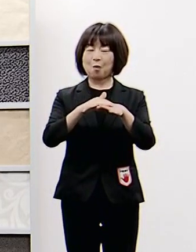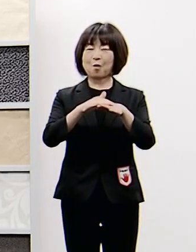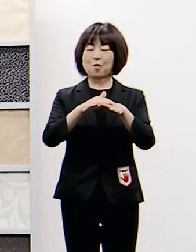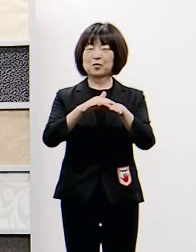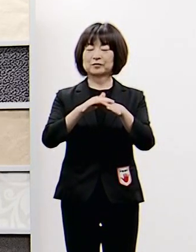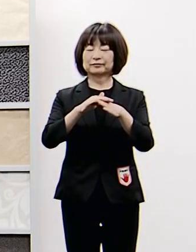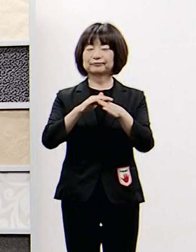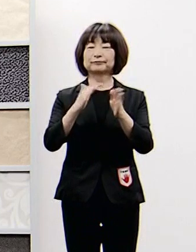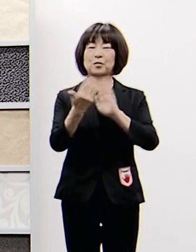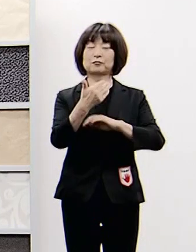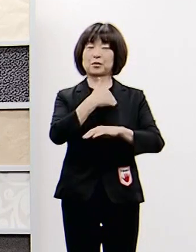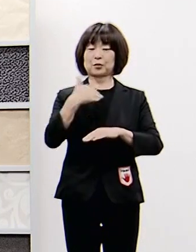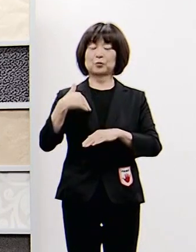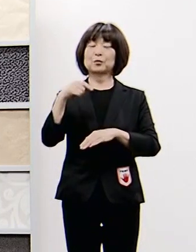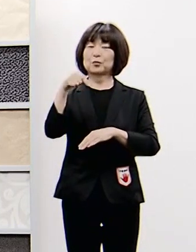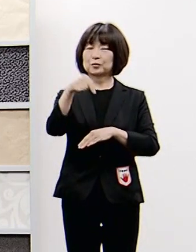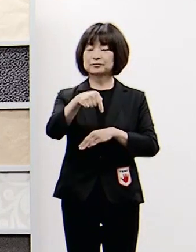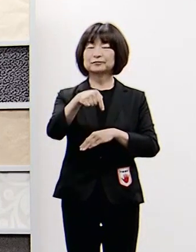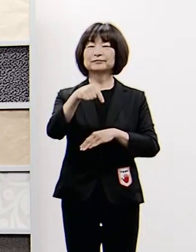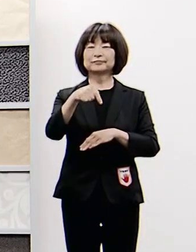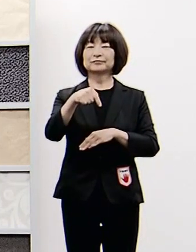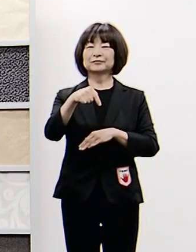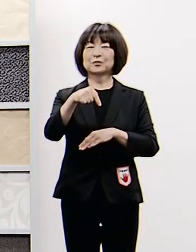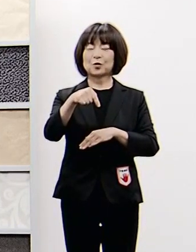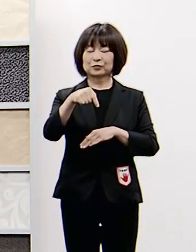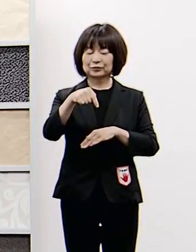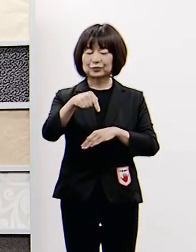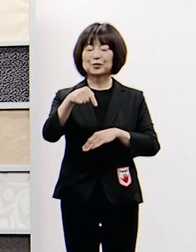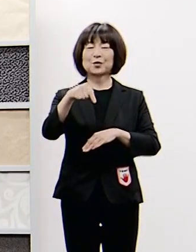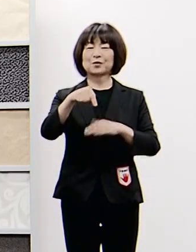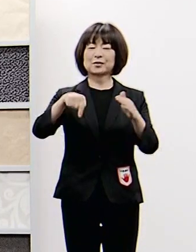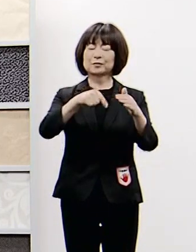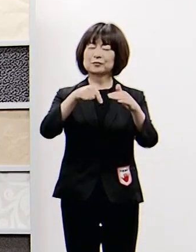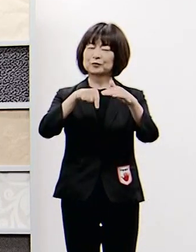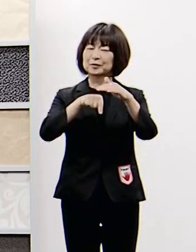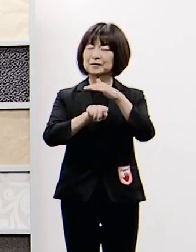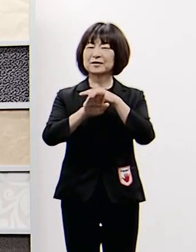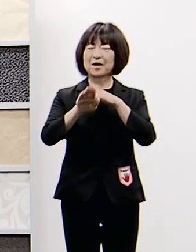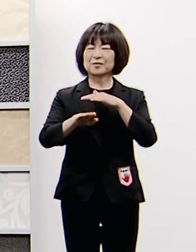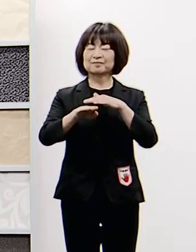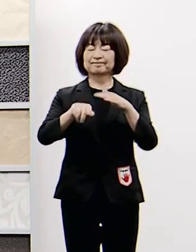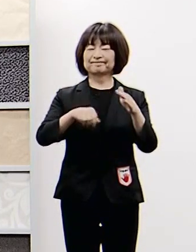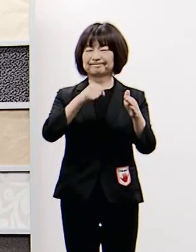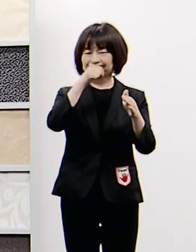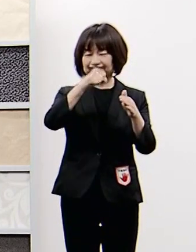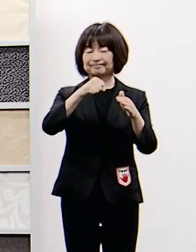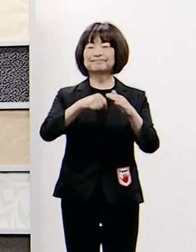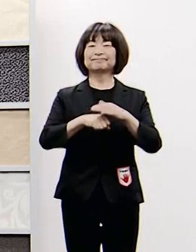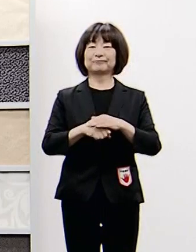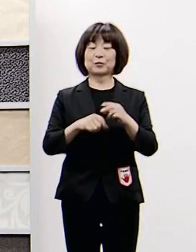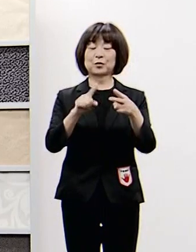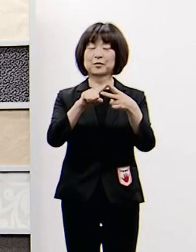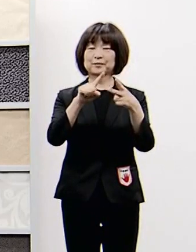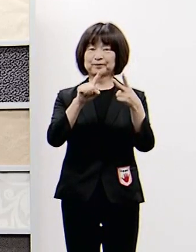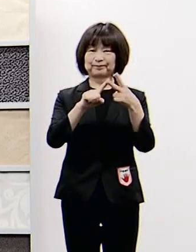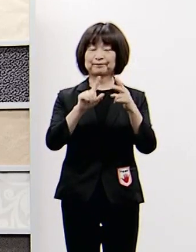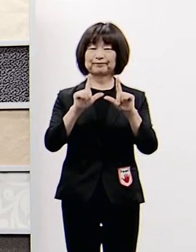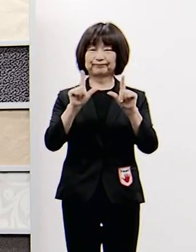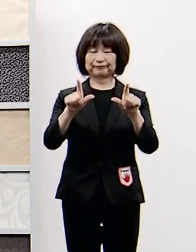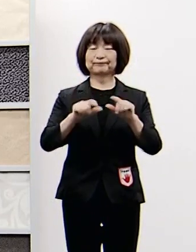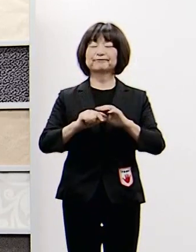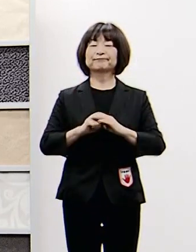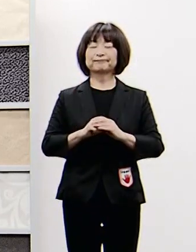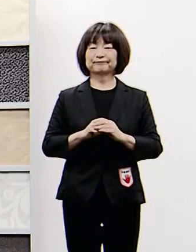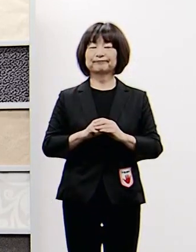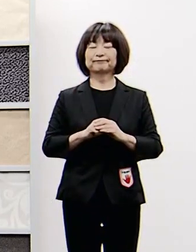これまでの裁判含めまして極めて大きな意義があったと考えていますこれが1点ですで今後ですね